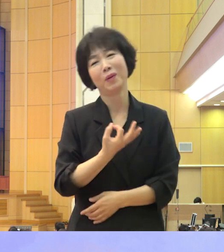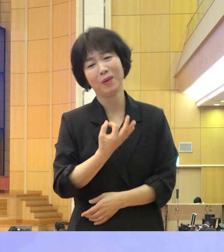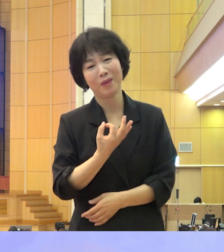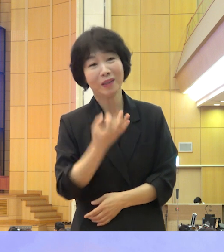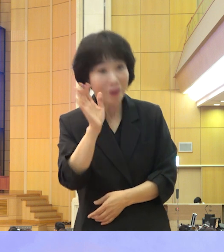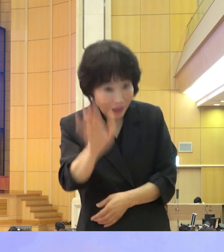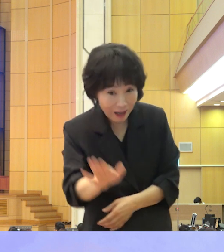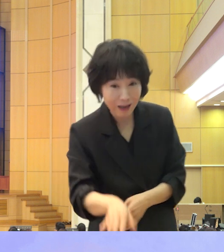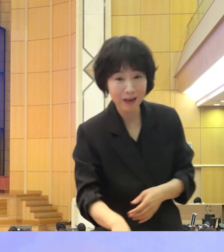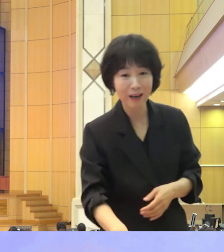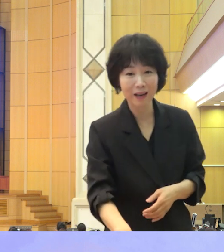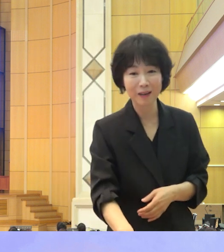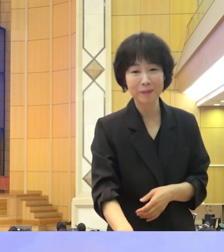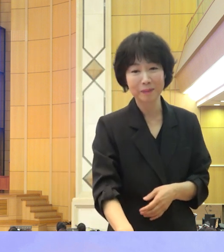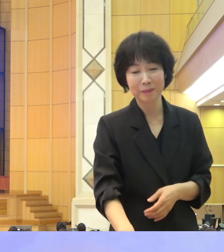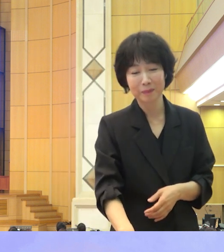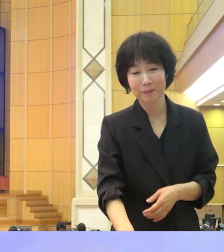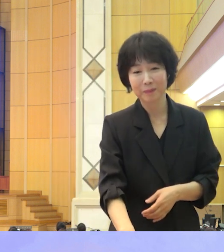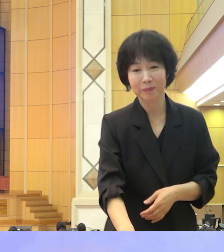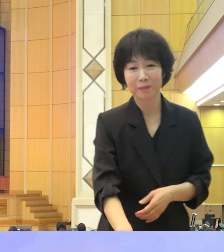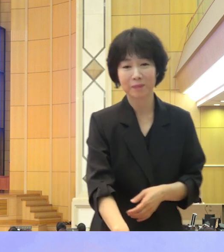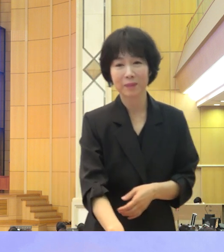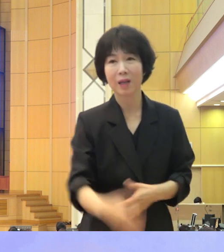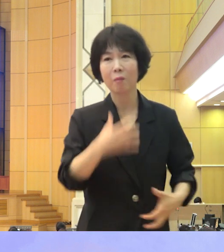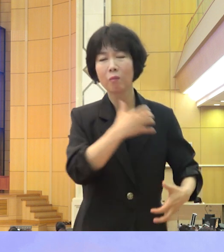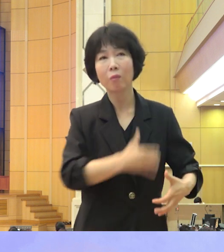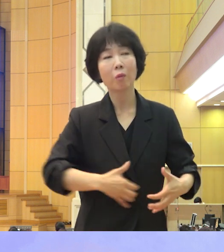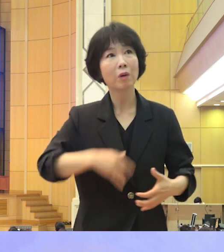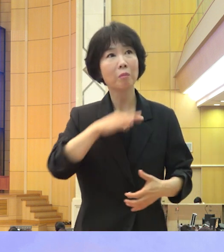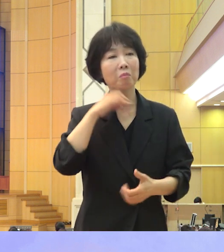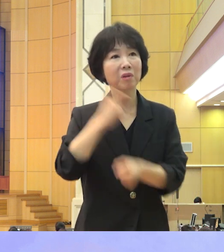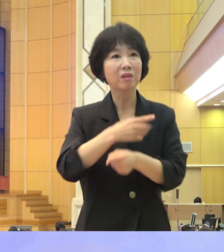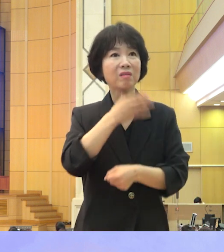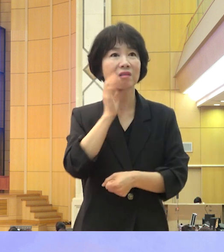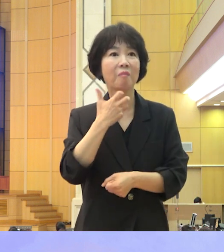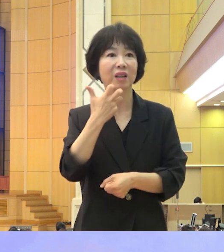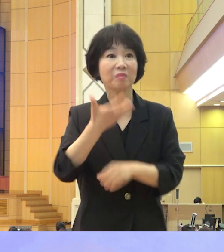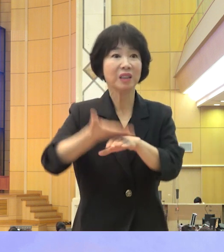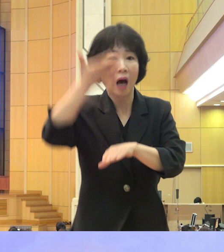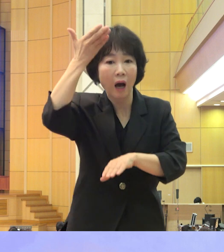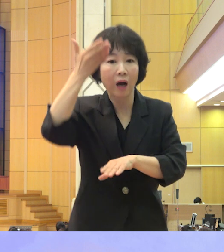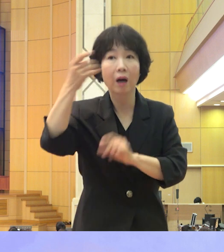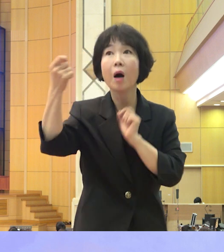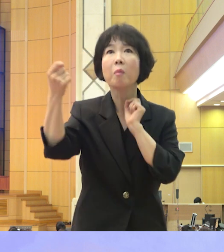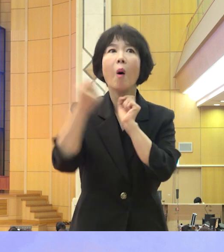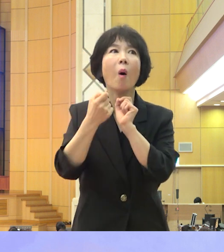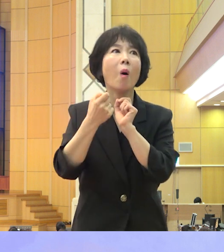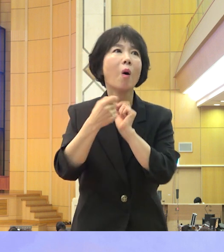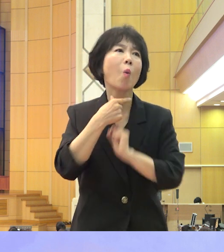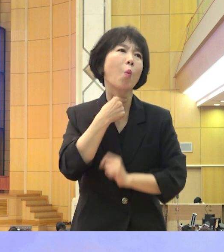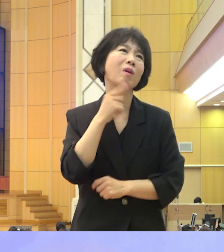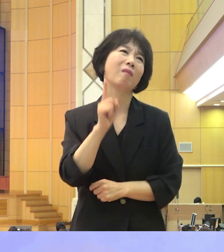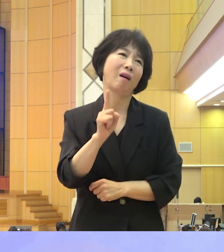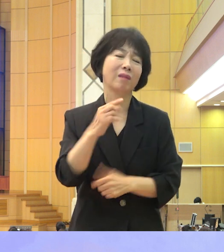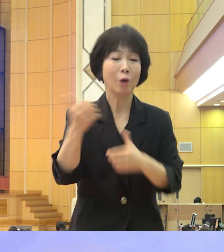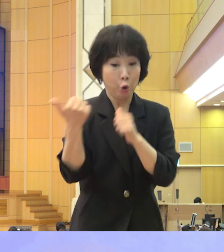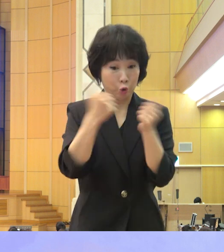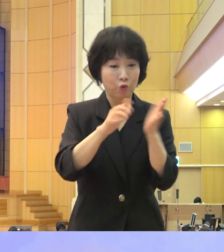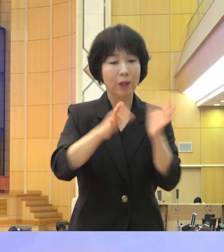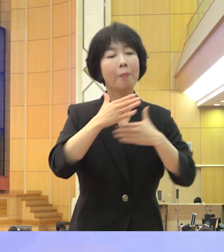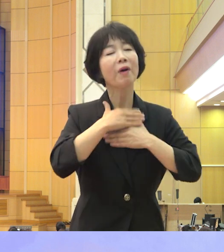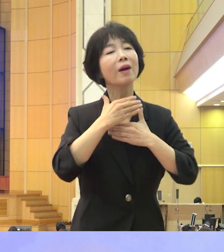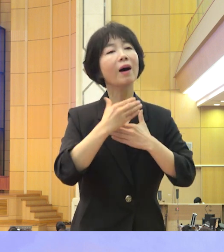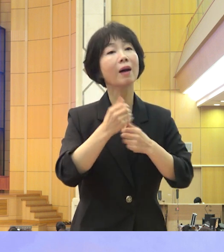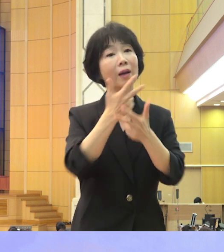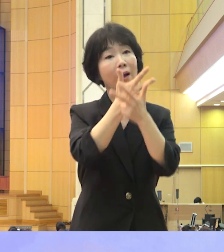그거밖에 없어. 근데 그런 얘기는 안 해요. 이것저것 다 얘기 안 해요. 목사님, 저 죽을 때요